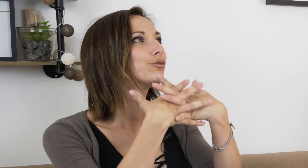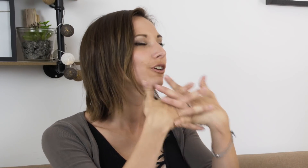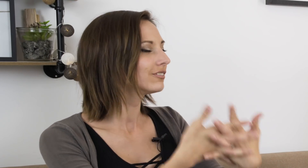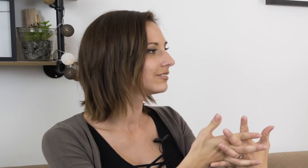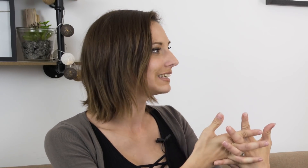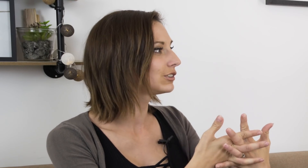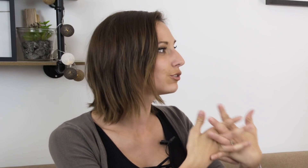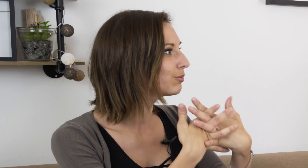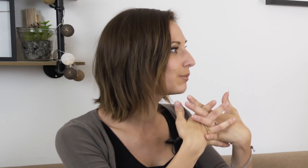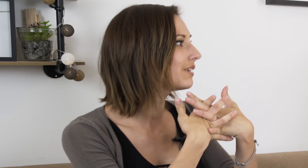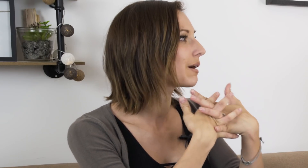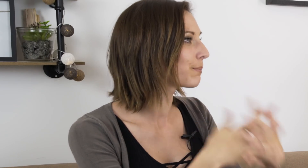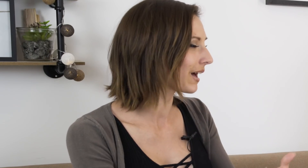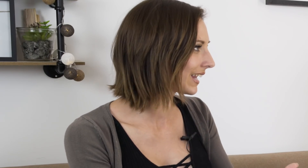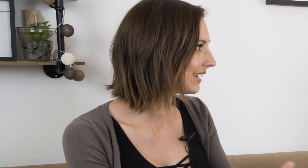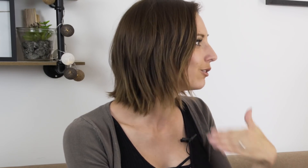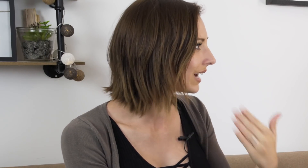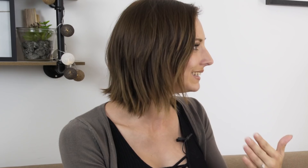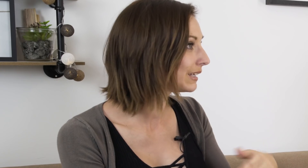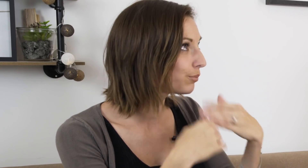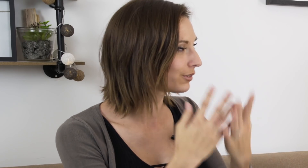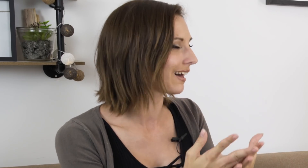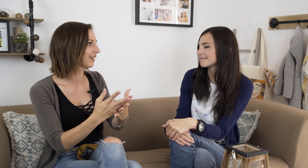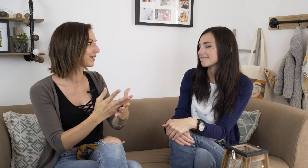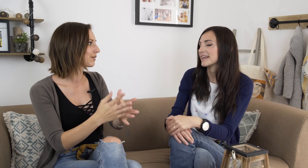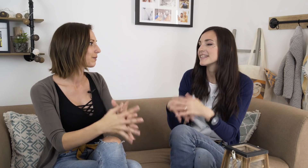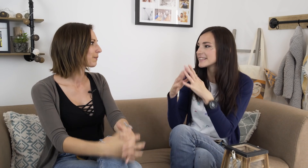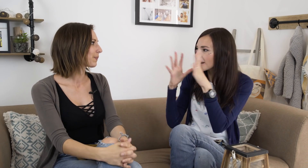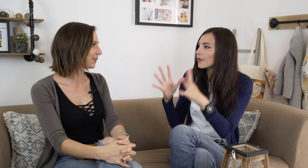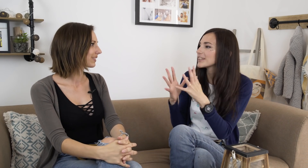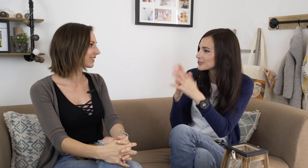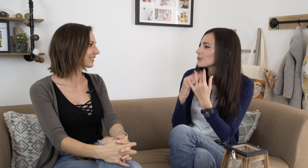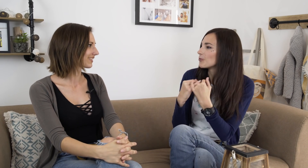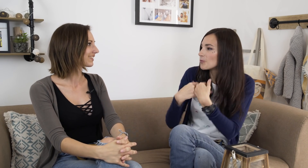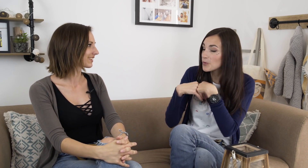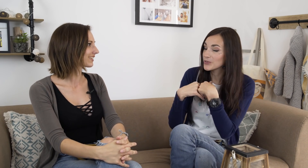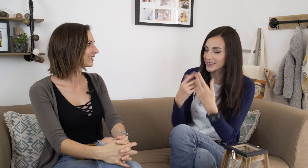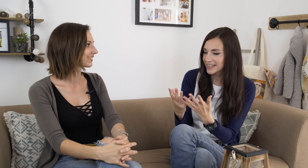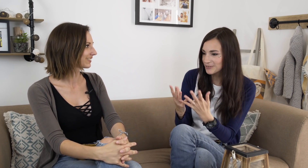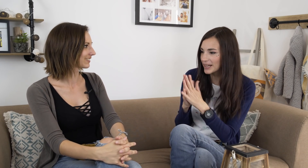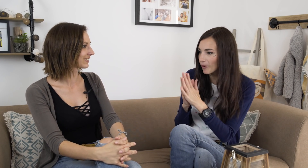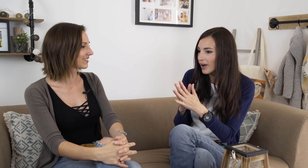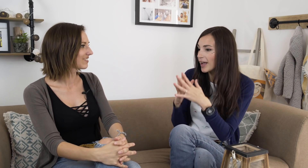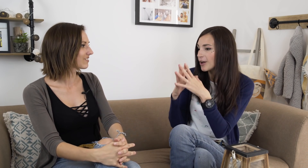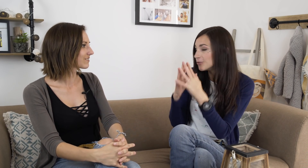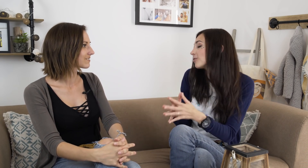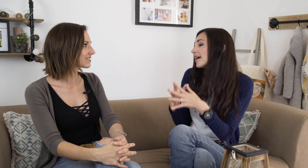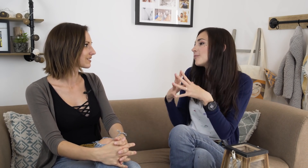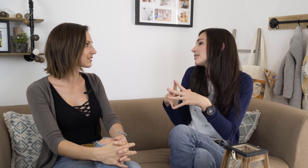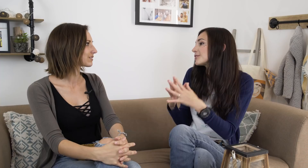souvent. Est-ce que bébé va parler, oraliser plus tard? Ça, c'est la grande question qu'on me pose régulièrement. Non, la réponse est bien